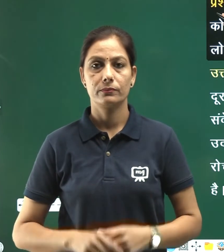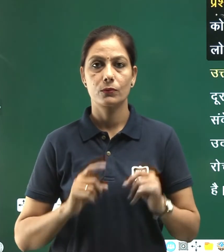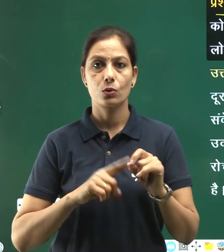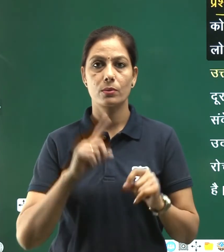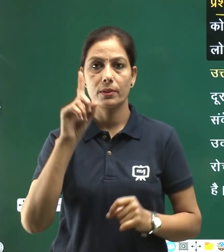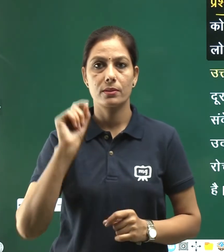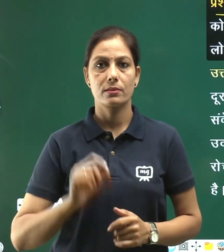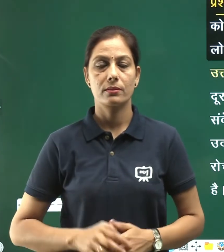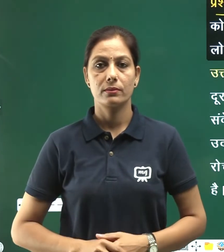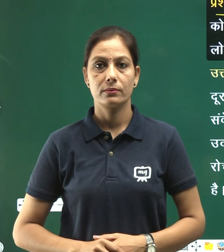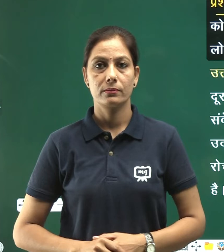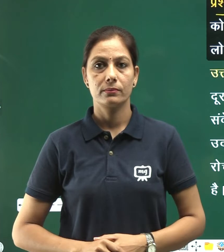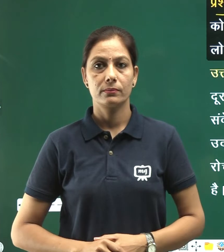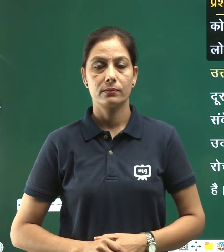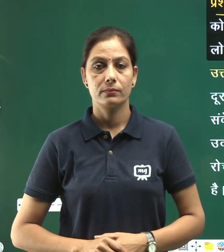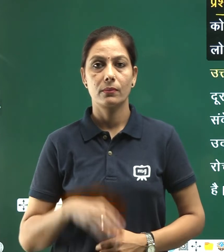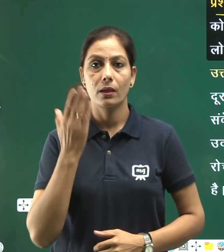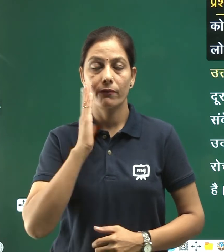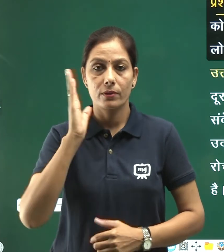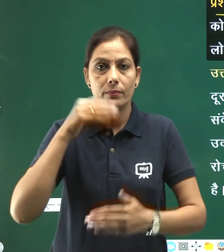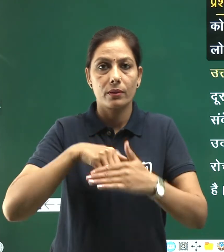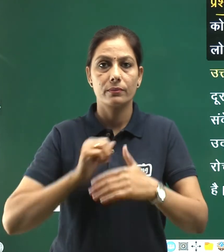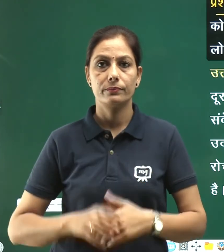प्रश्न 10, कविता में